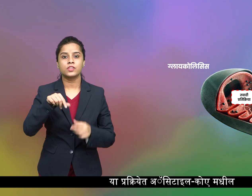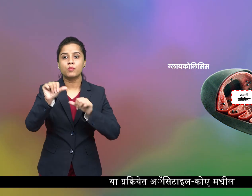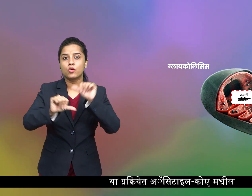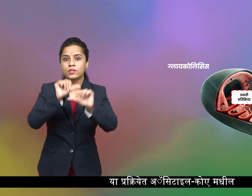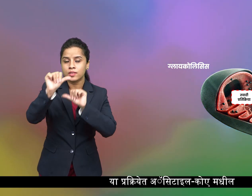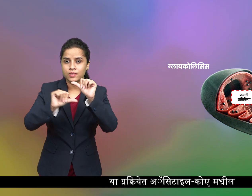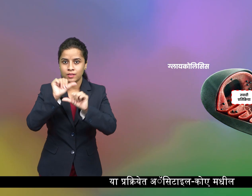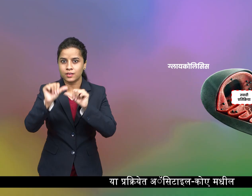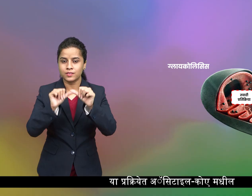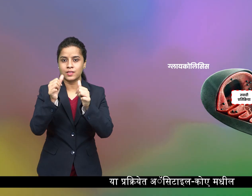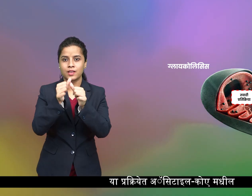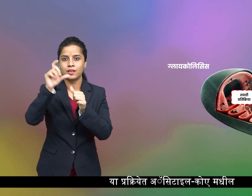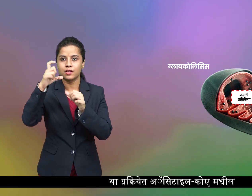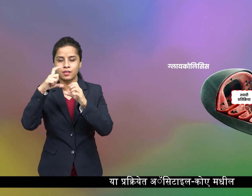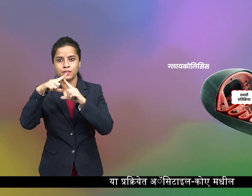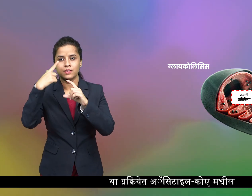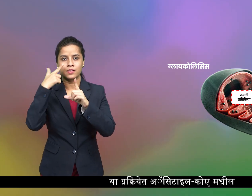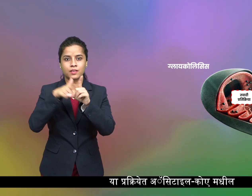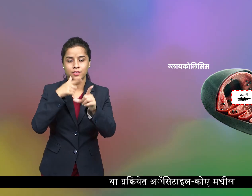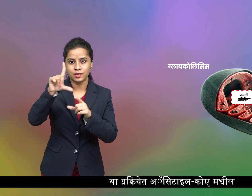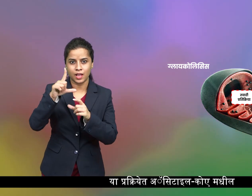या प्रक्रियेत ॲसिटाइल कोएमध्ये